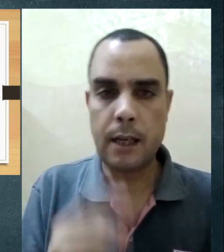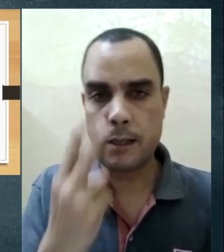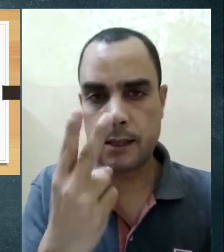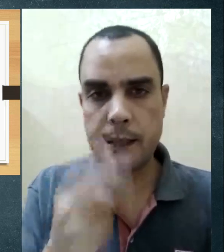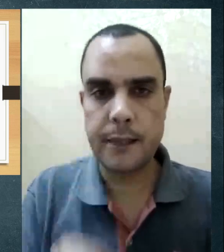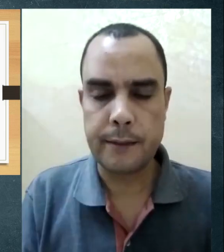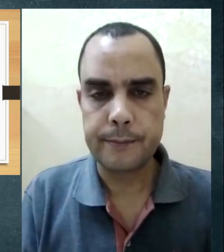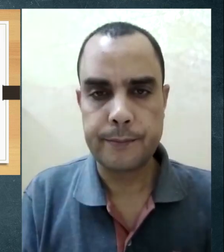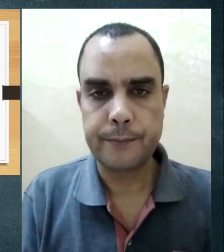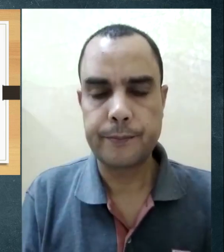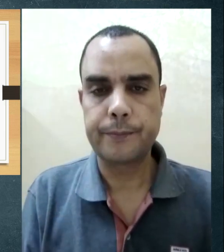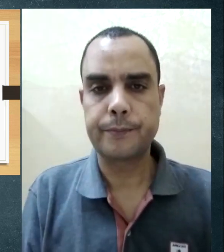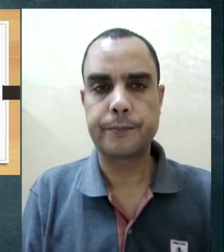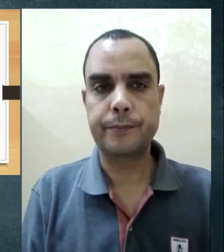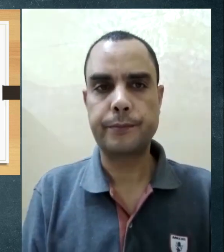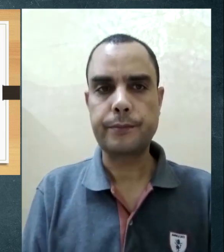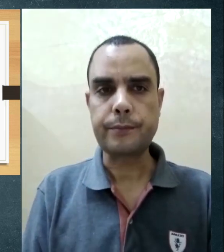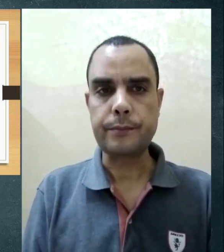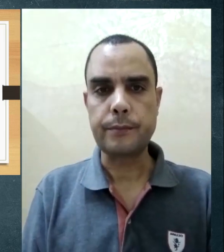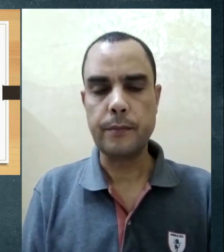السؤال الثاني: